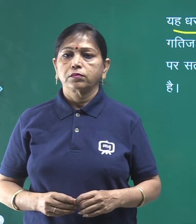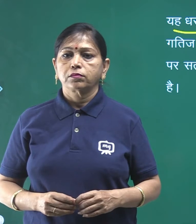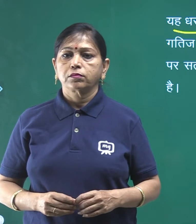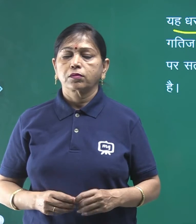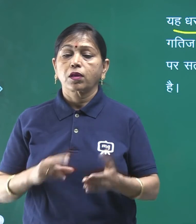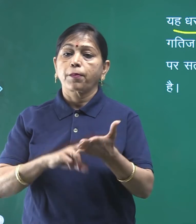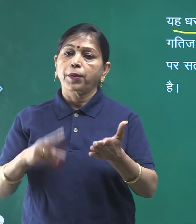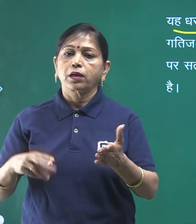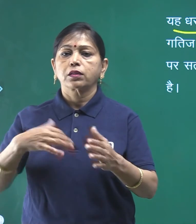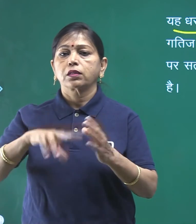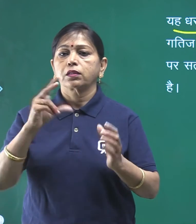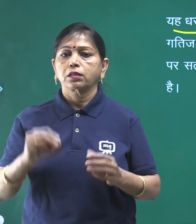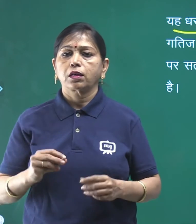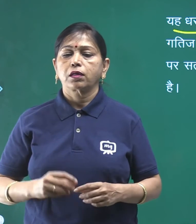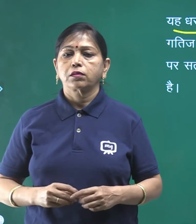प्रकृति तथा